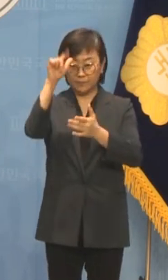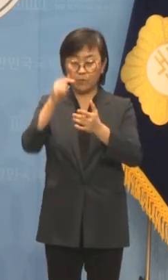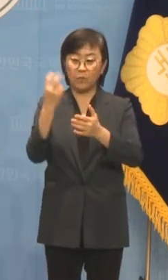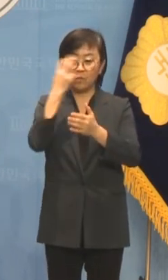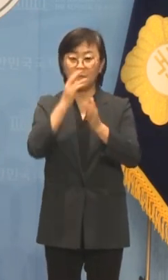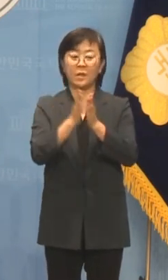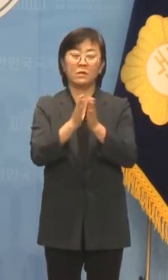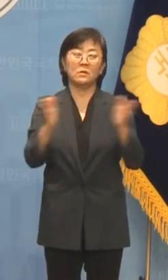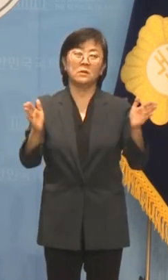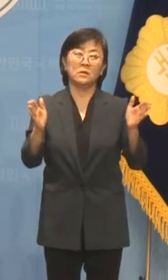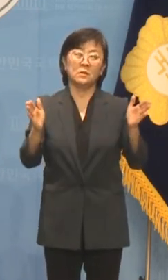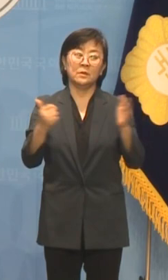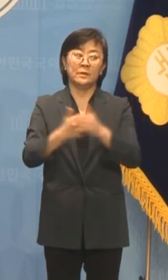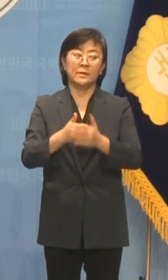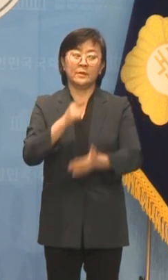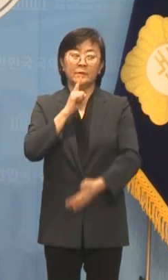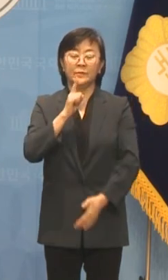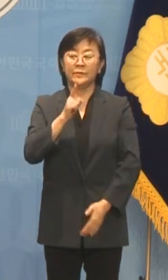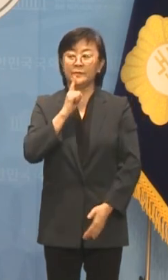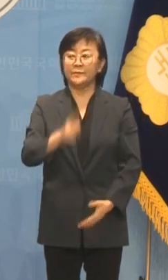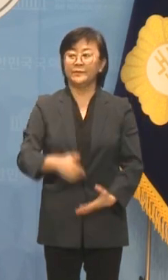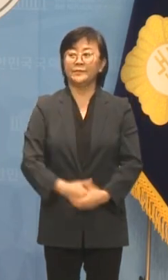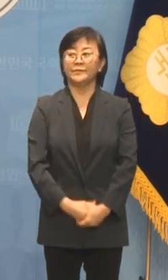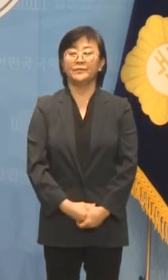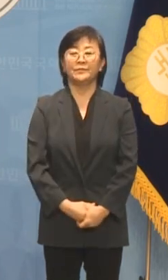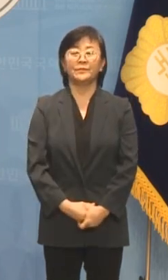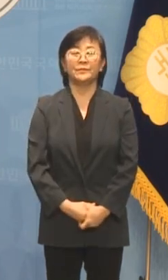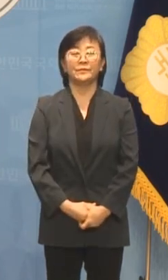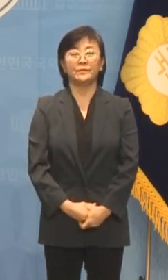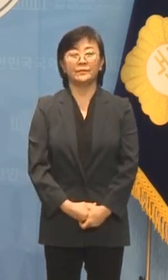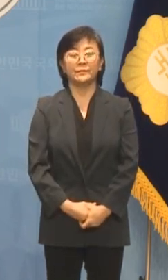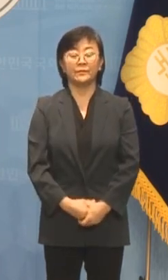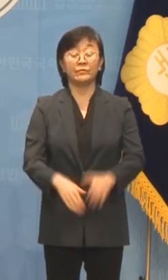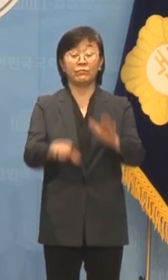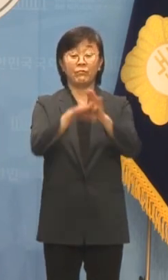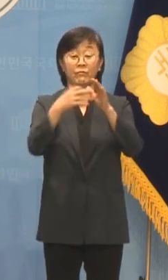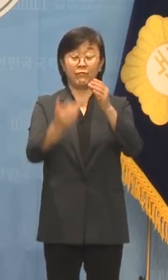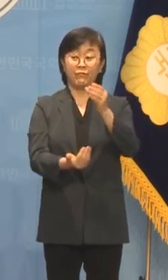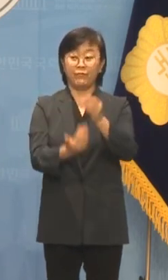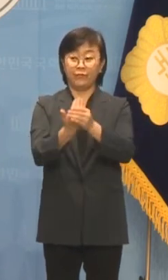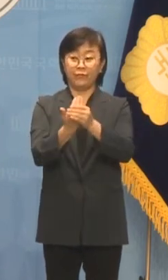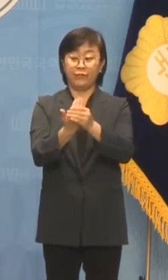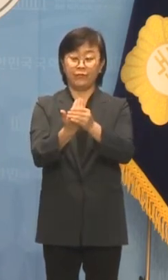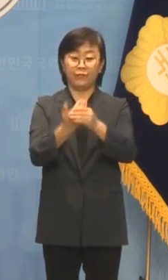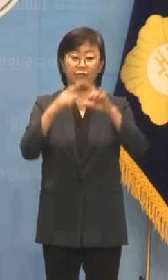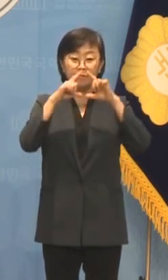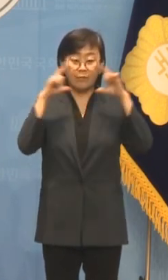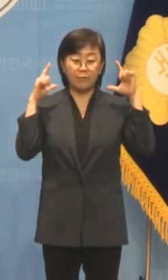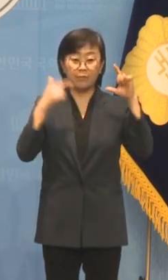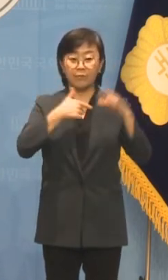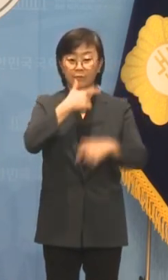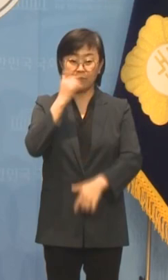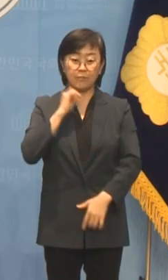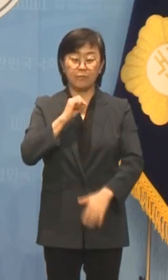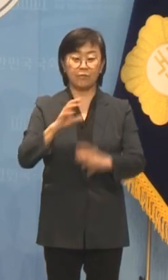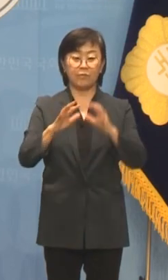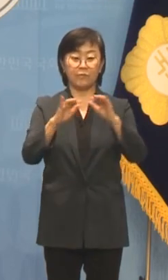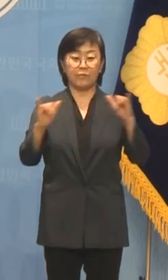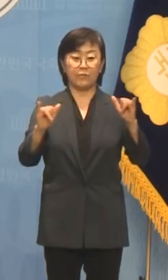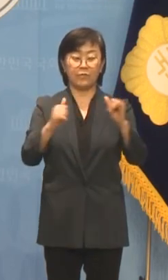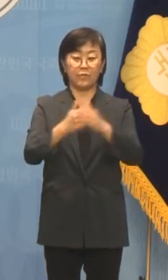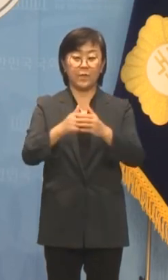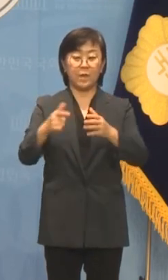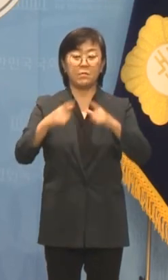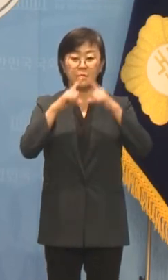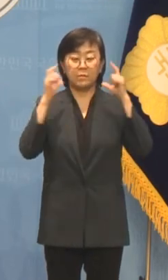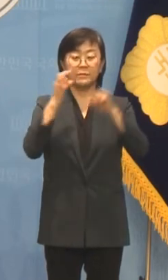수사에 나섰다는 언론 보도가 있었습니다. 코로나19 발생으로 마스크가 부족하여 국민들은